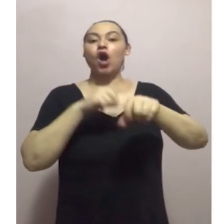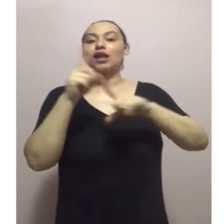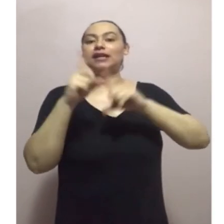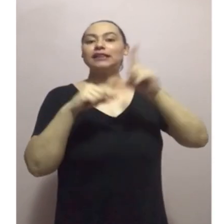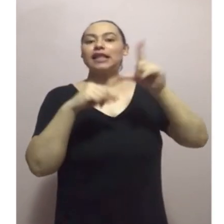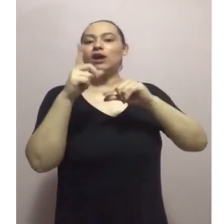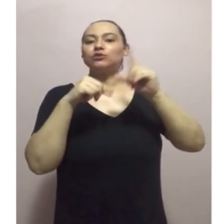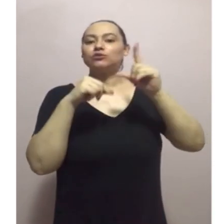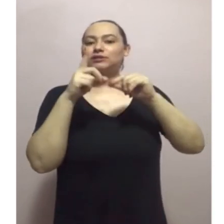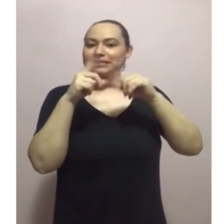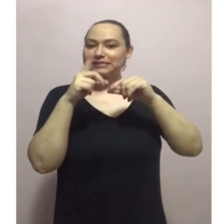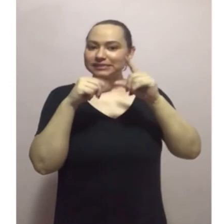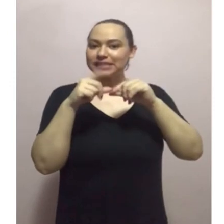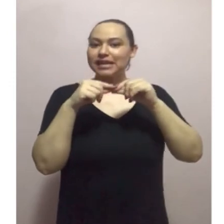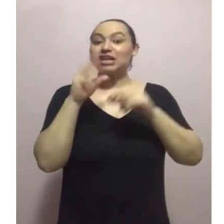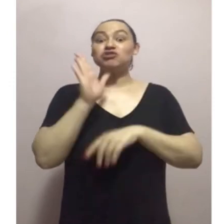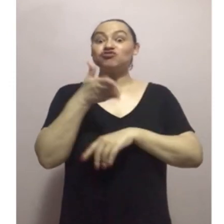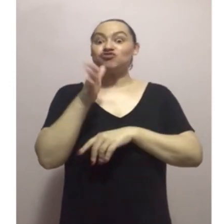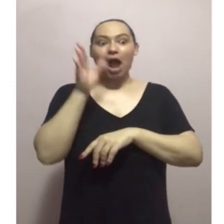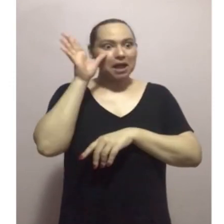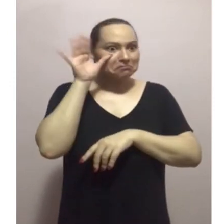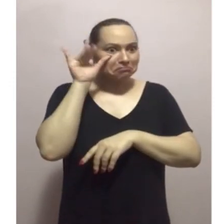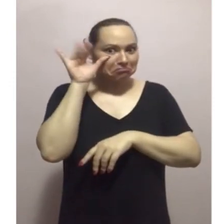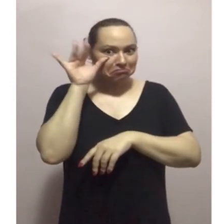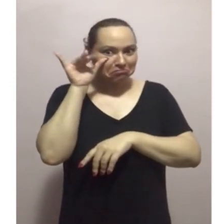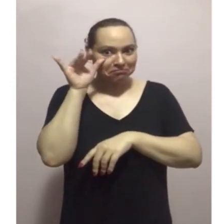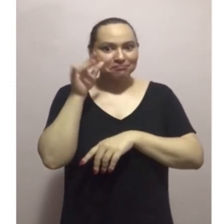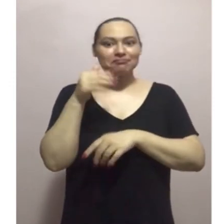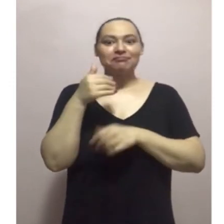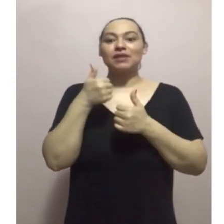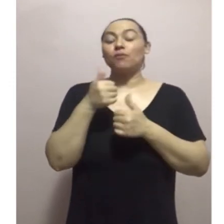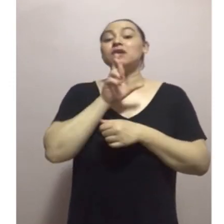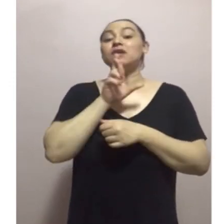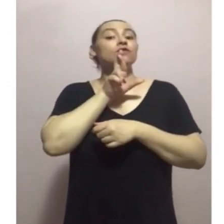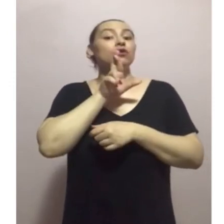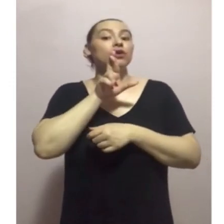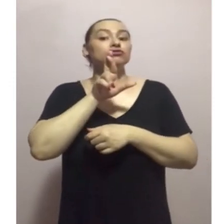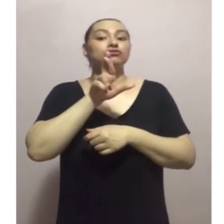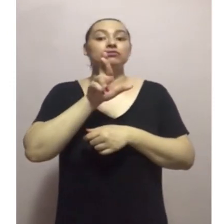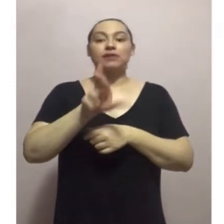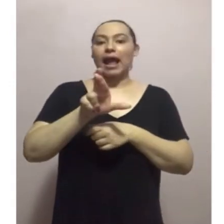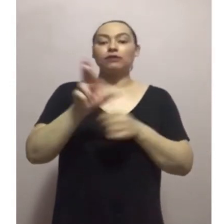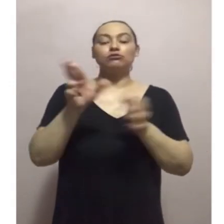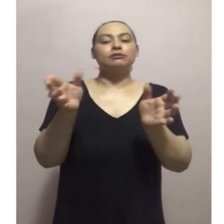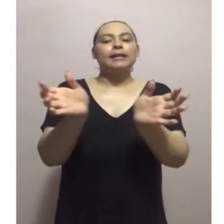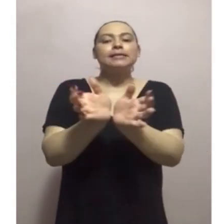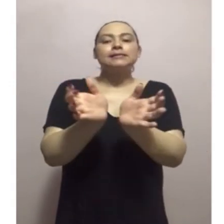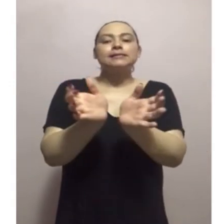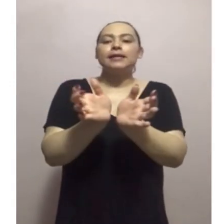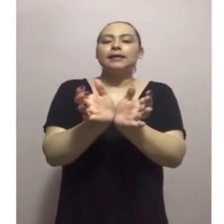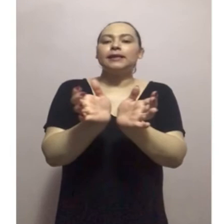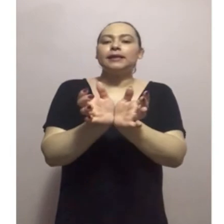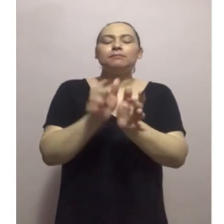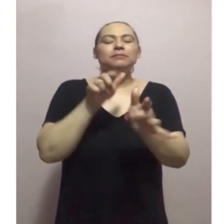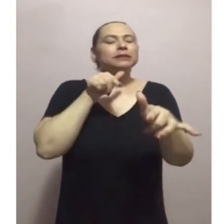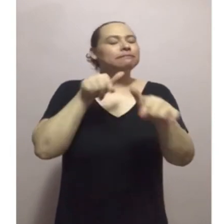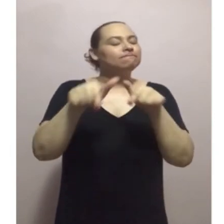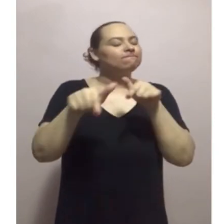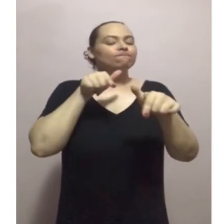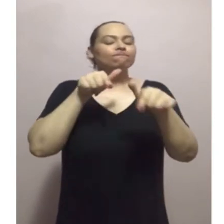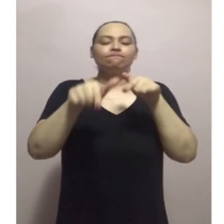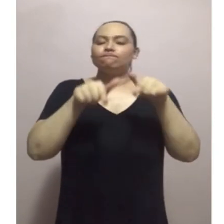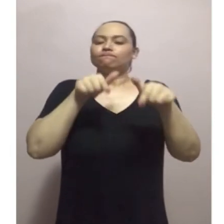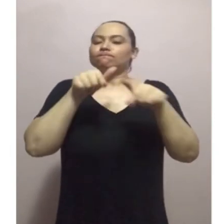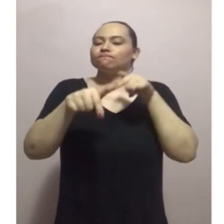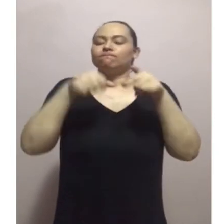Foram essas primeiras temporadas. Eu acho que isso aí foi um resultado de um trabalho dessa equipe que